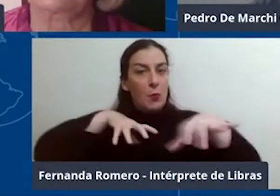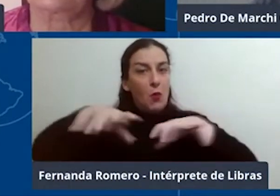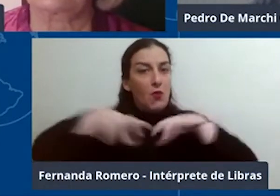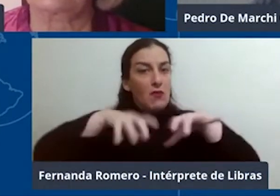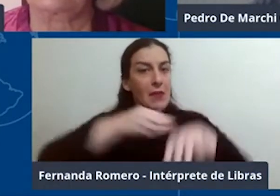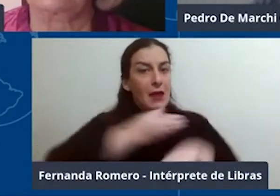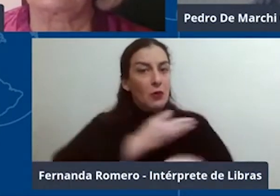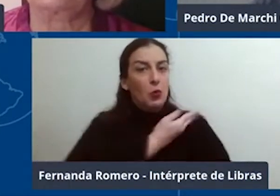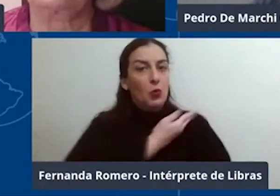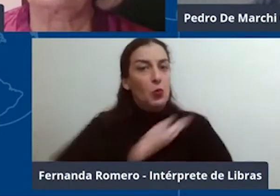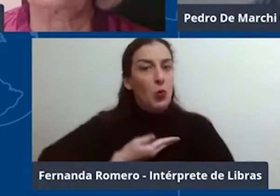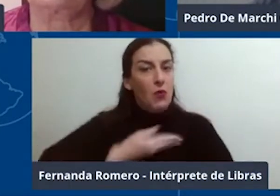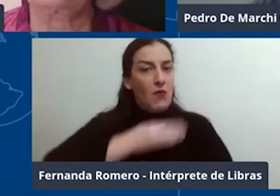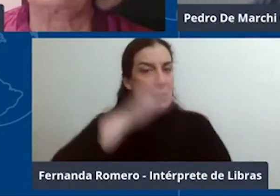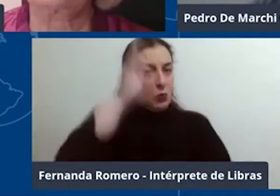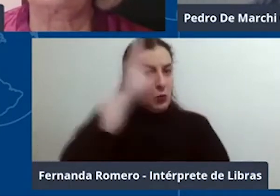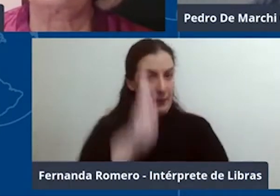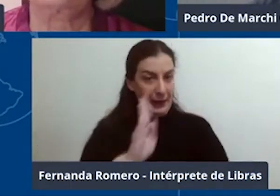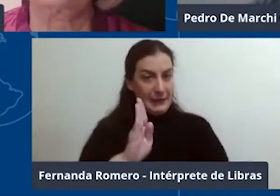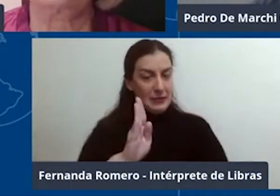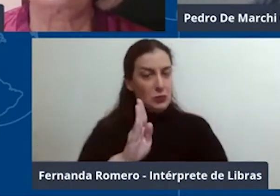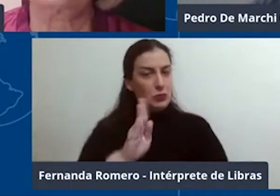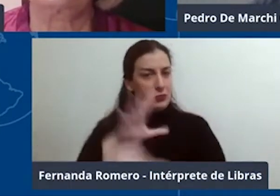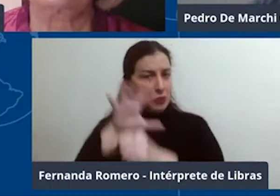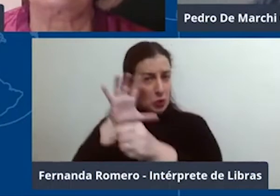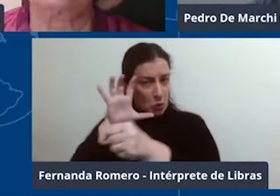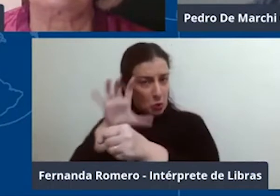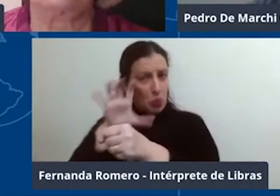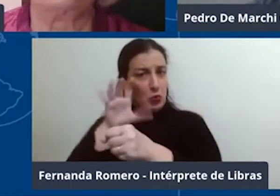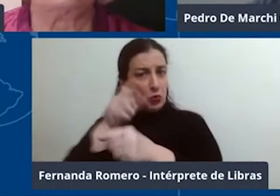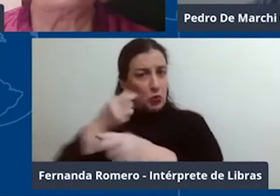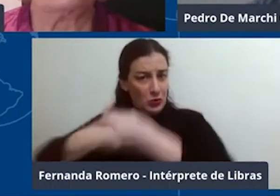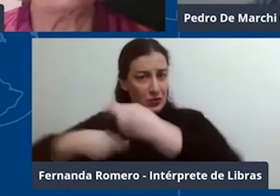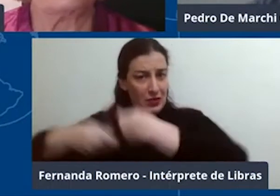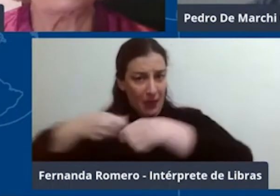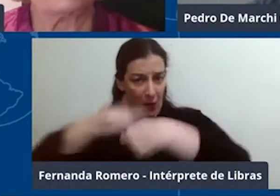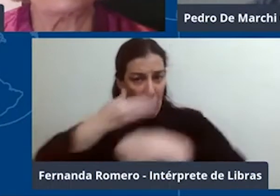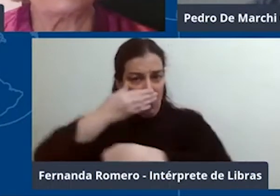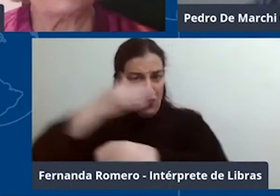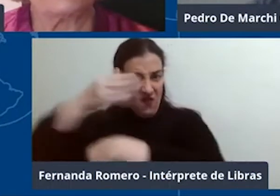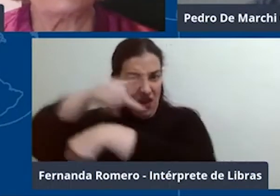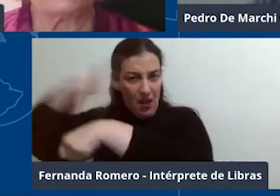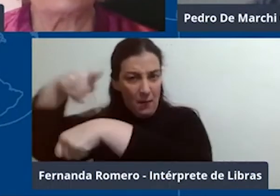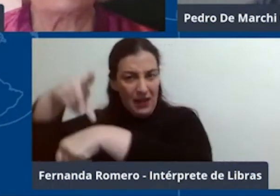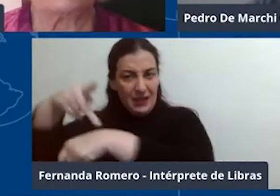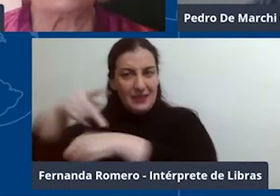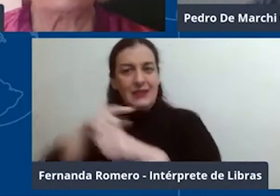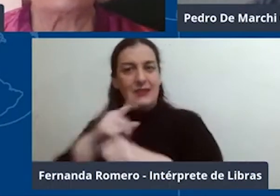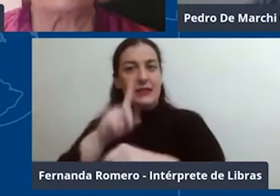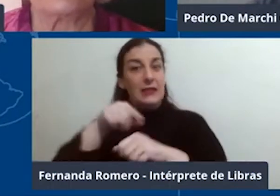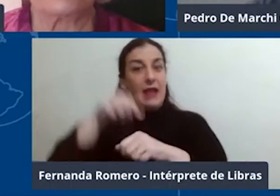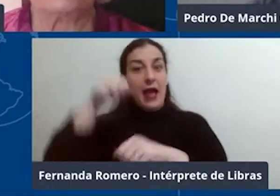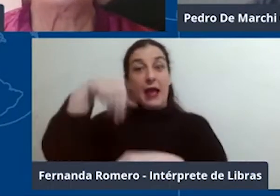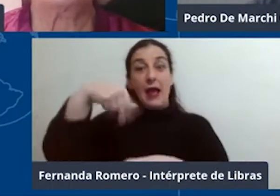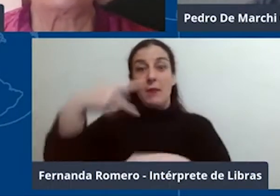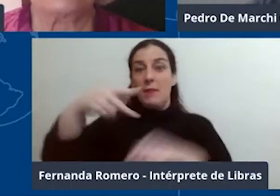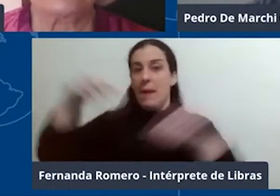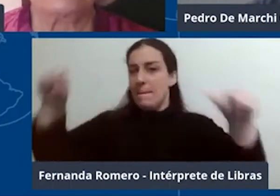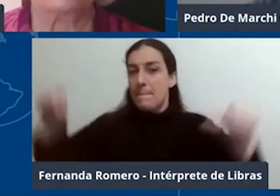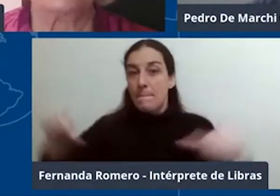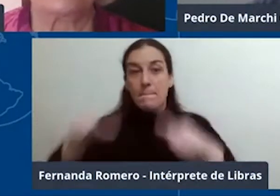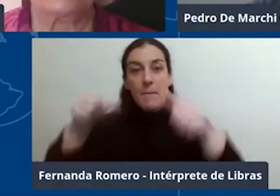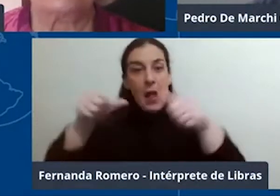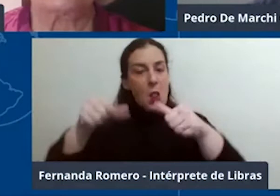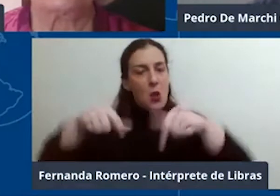federal, né, que afeta também os negócios internacionais, né, que é a MP para a melhoria do ambiente de negócio, né, que